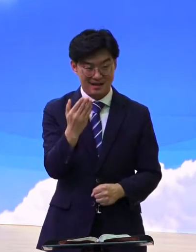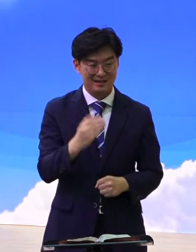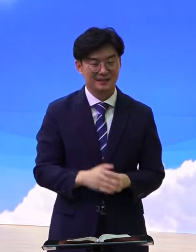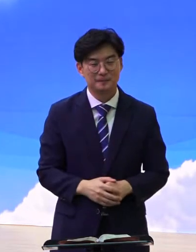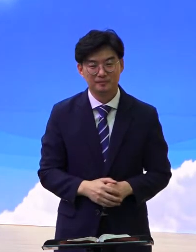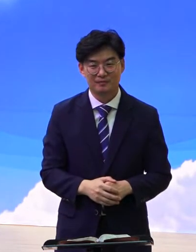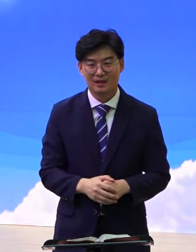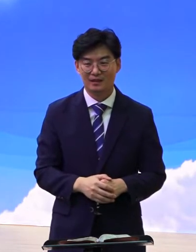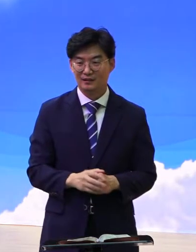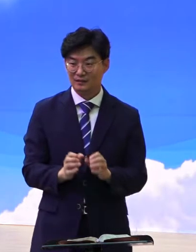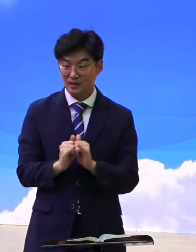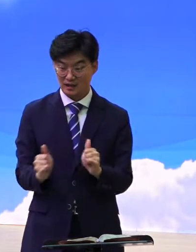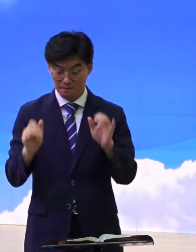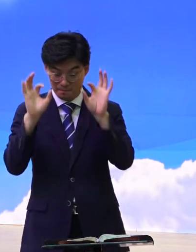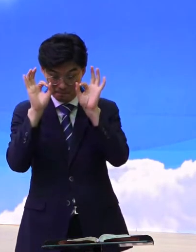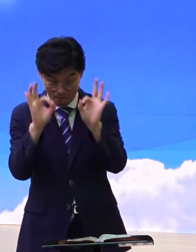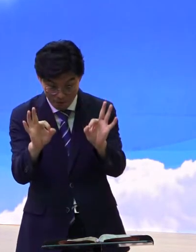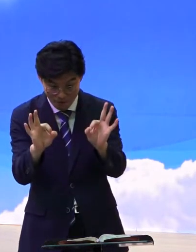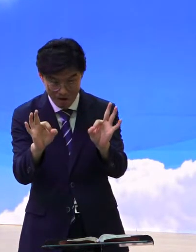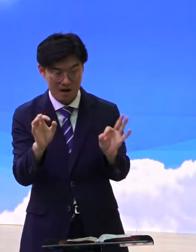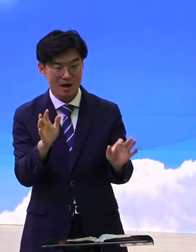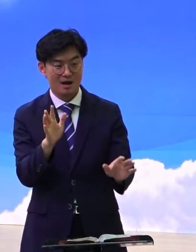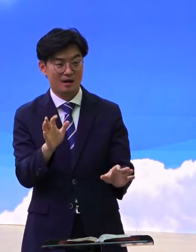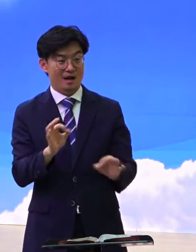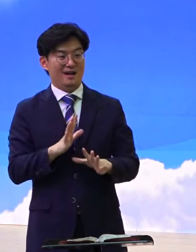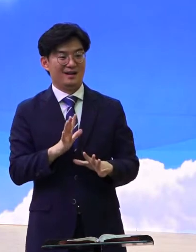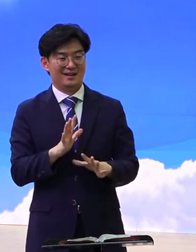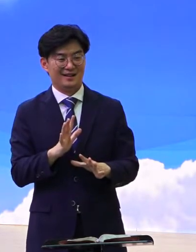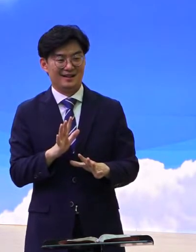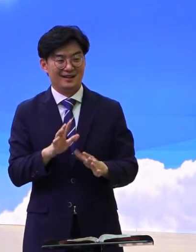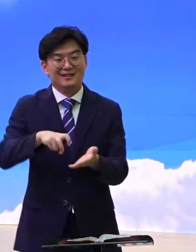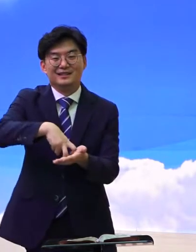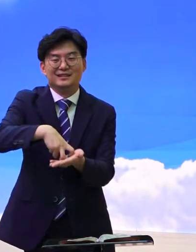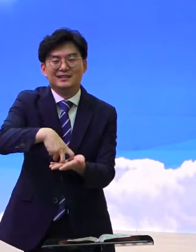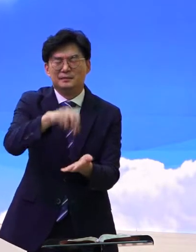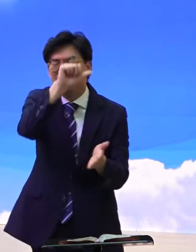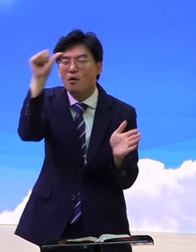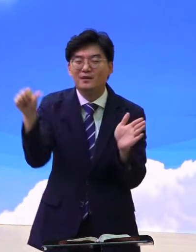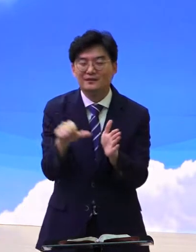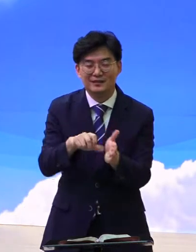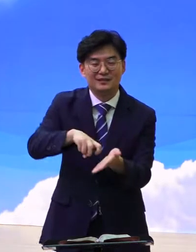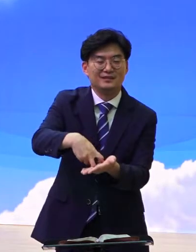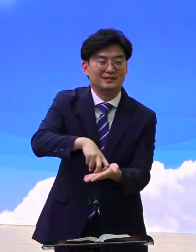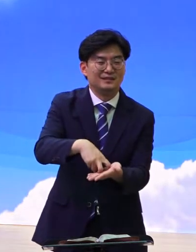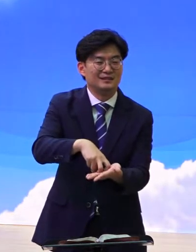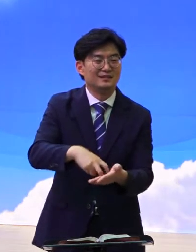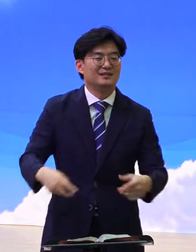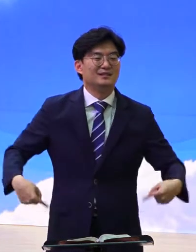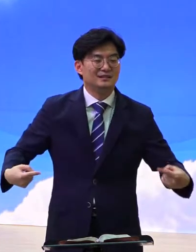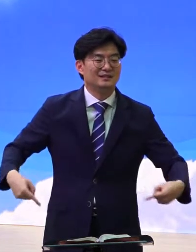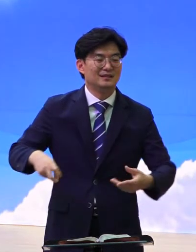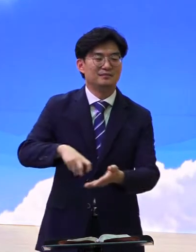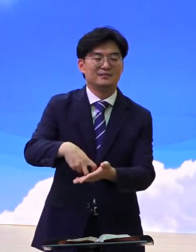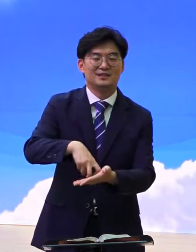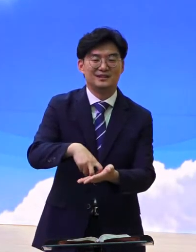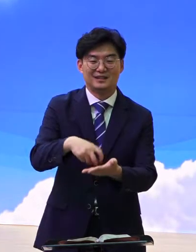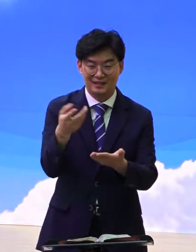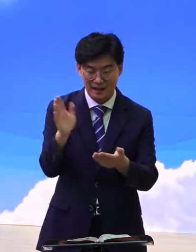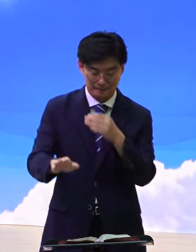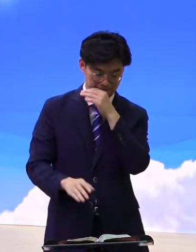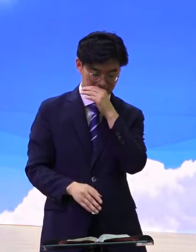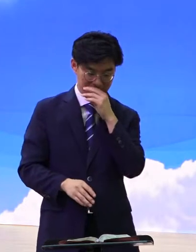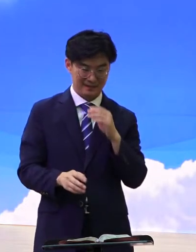이 광경을 본 사람들이 매우 놀랐습니다. 어떻게 이런 일이 일어날 수 있는가? 이 사람 어려서부터